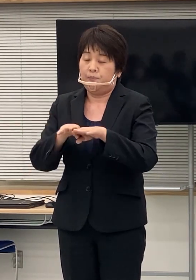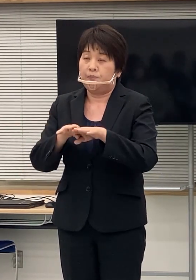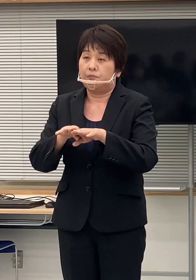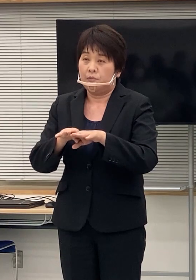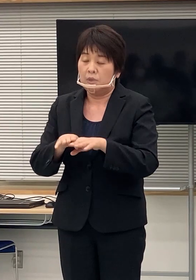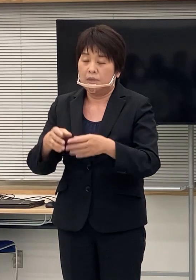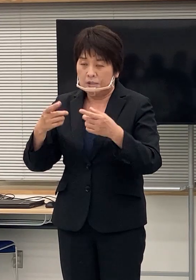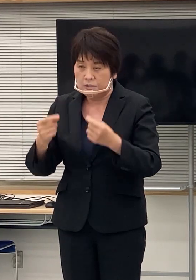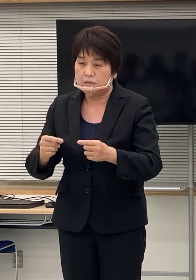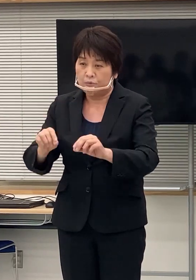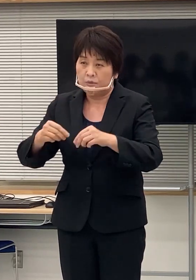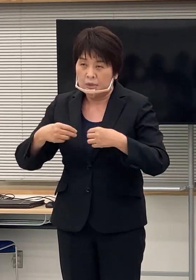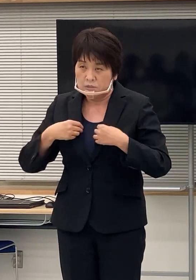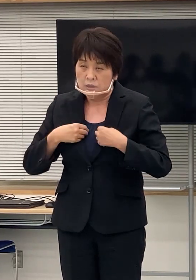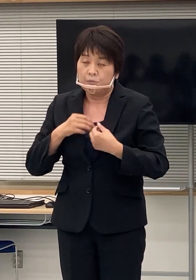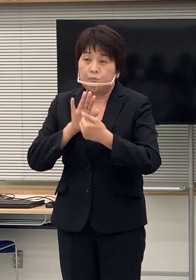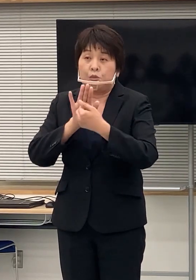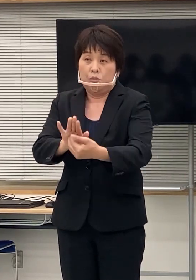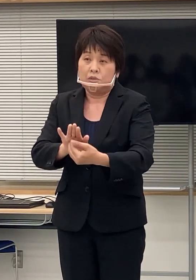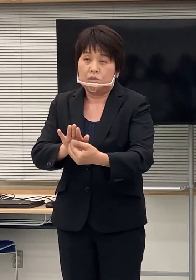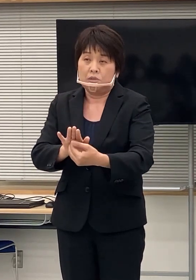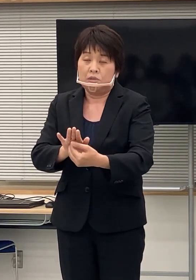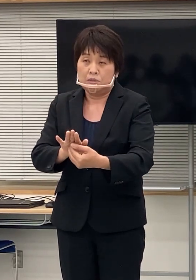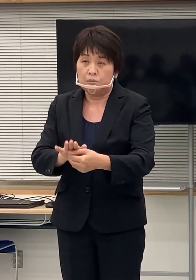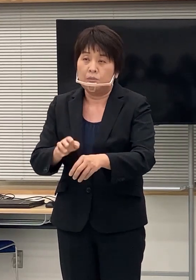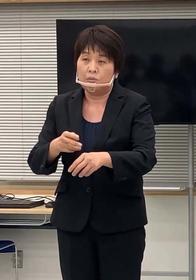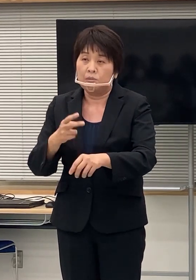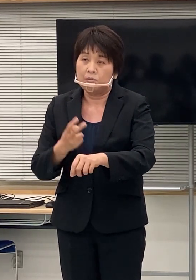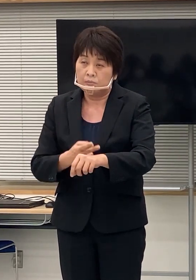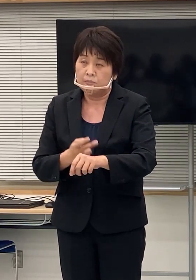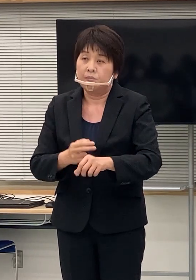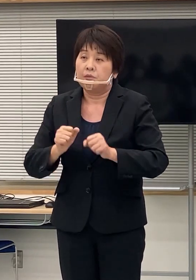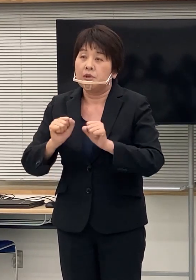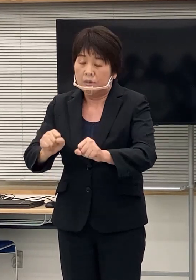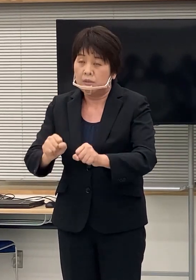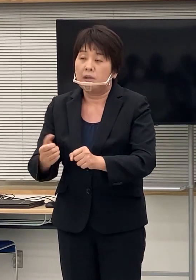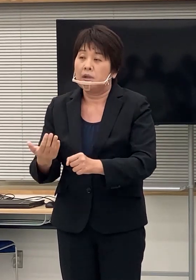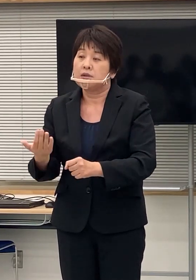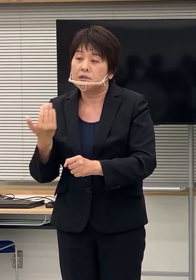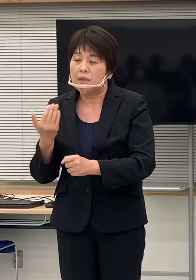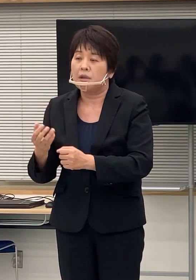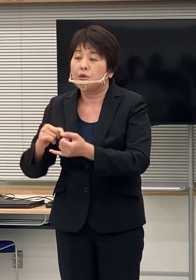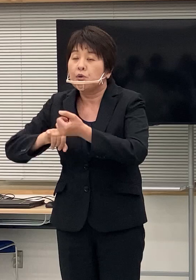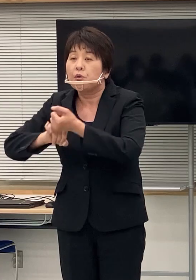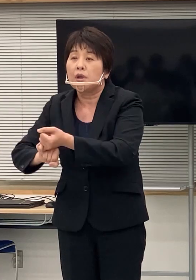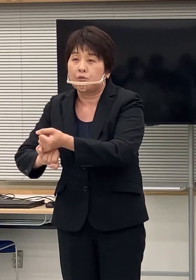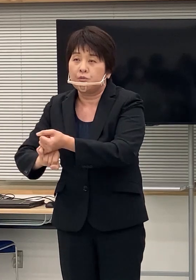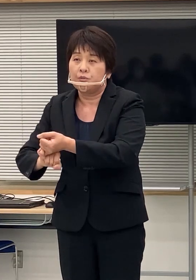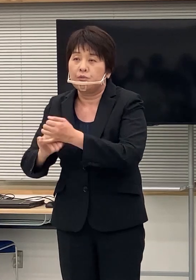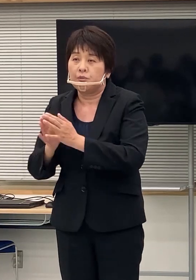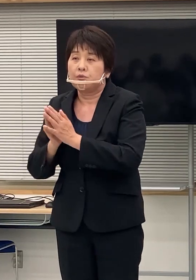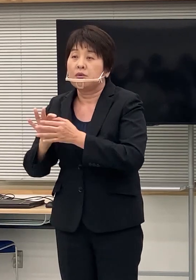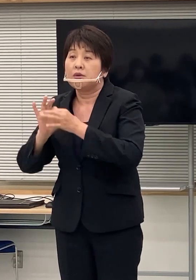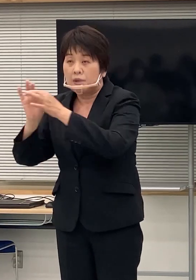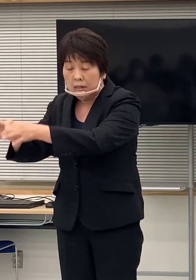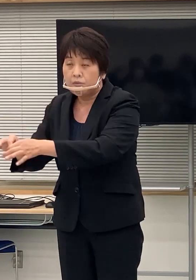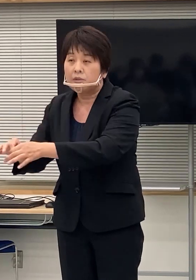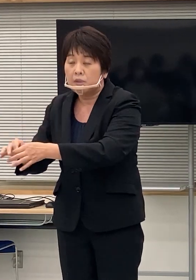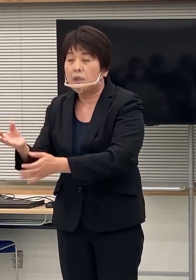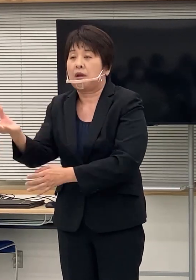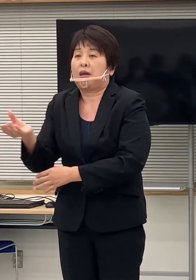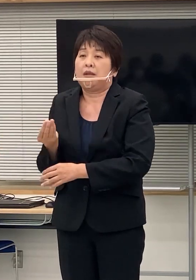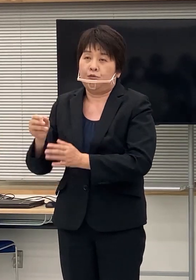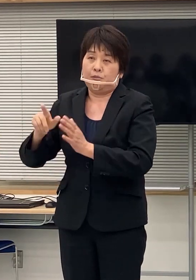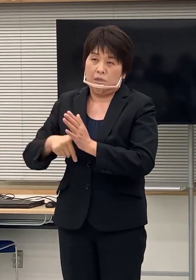な感染防止策を講じることを前提に、事前予約による図書の貸し出し措置の対象外、